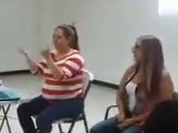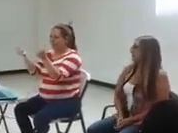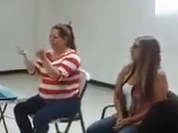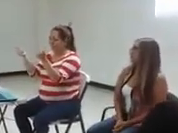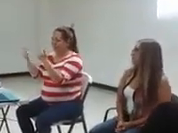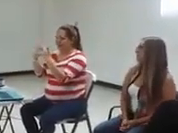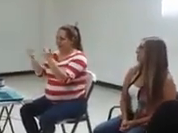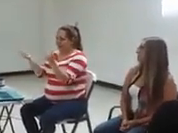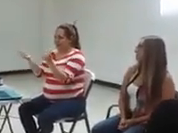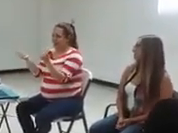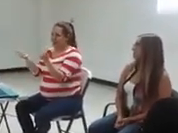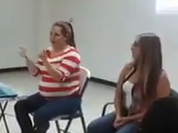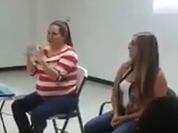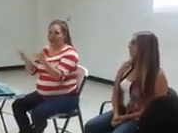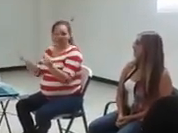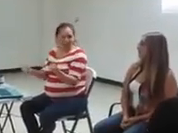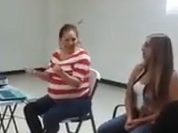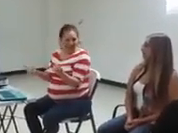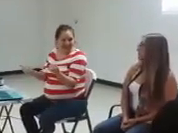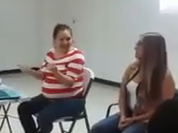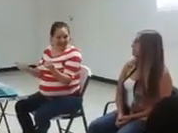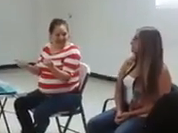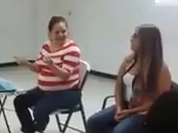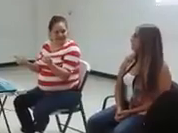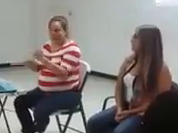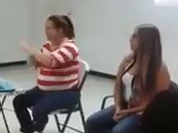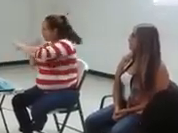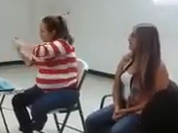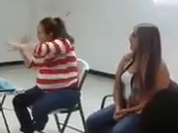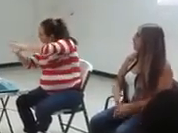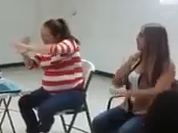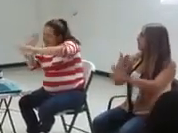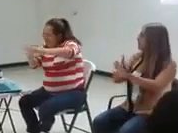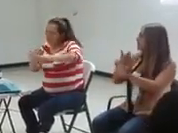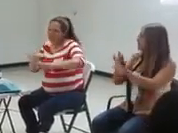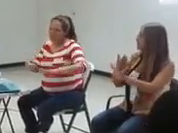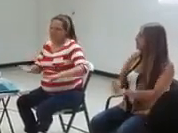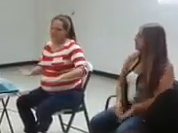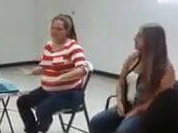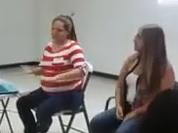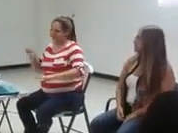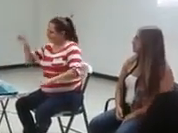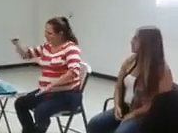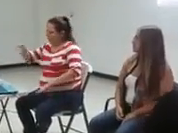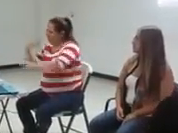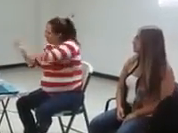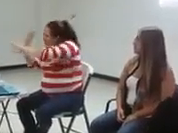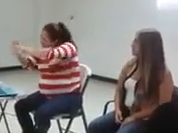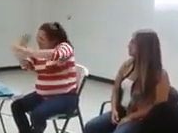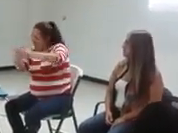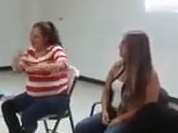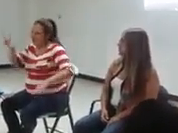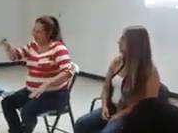Esto es nadie. Pero nadie no, ¿verdad? No voy a nadie. En contra de la gente.